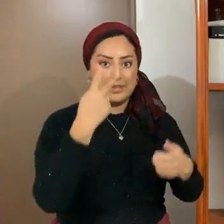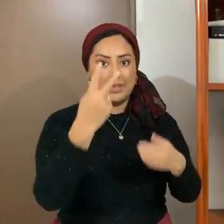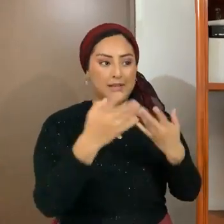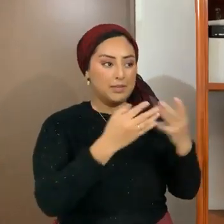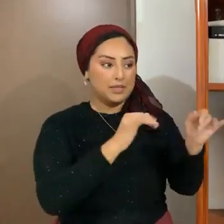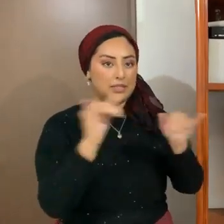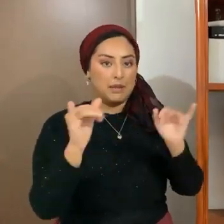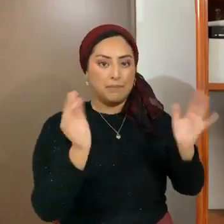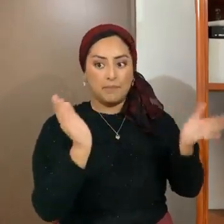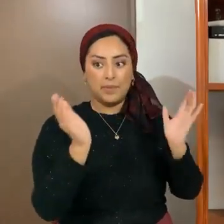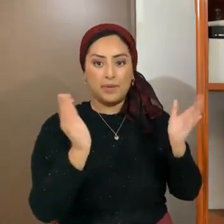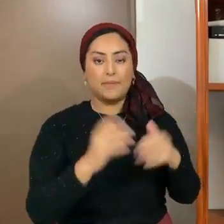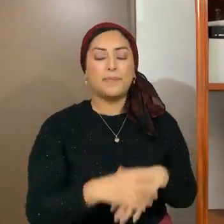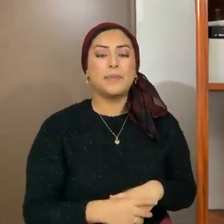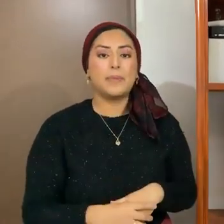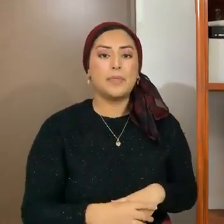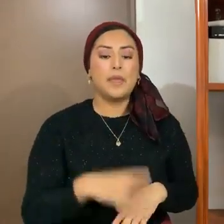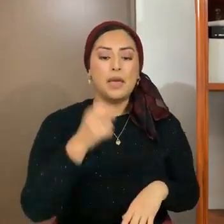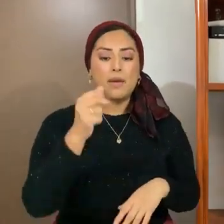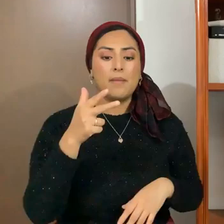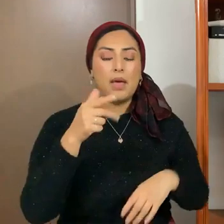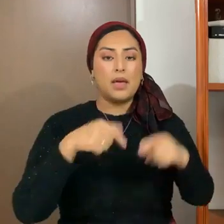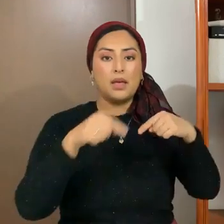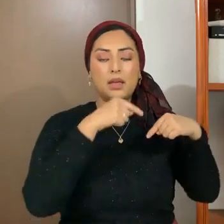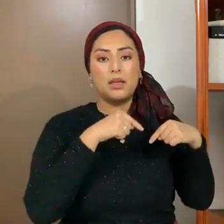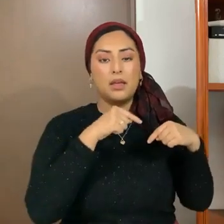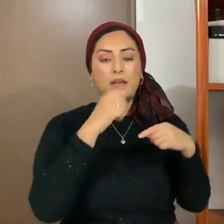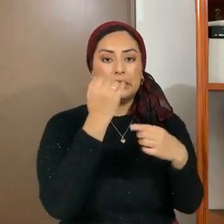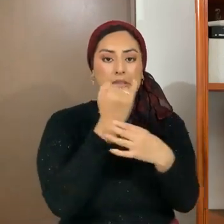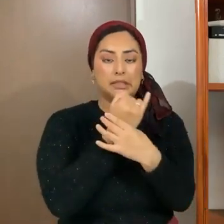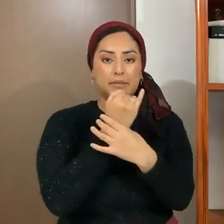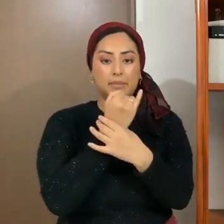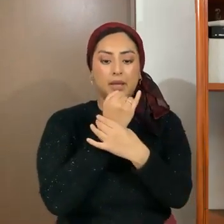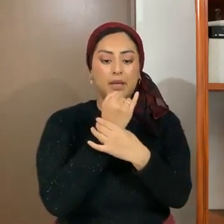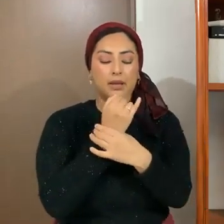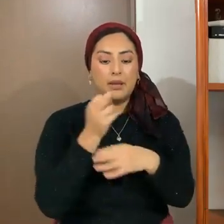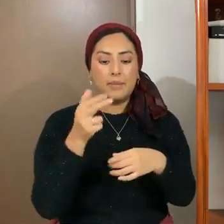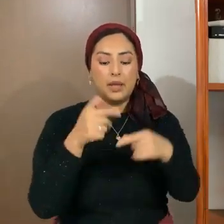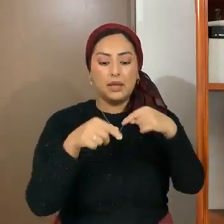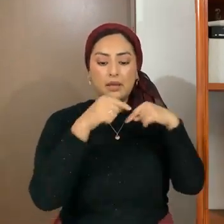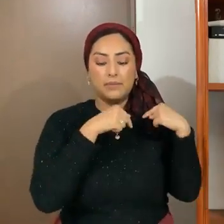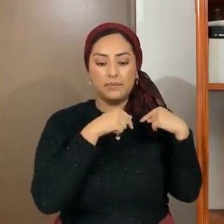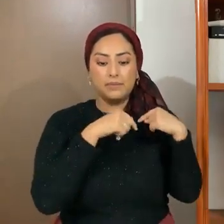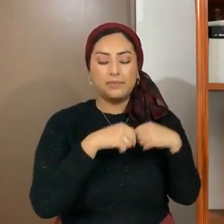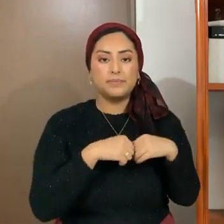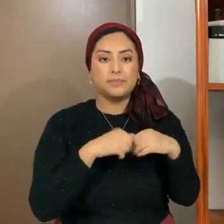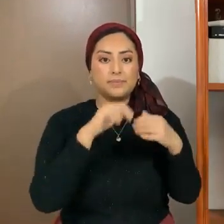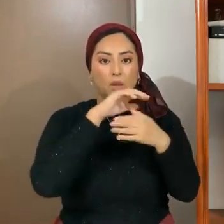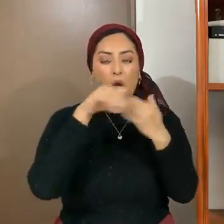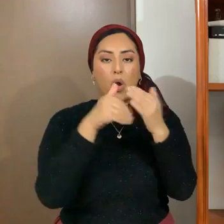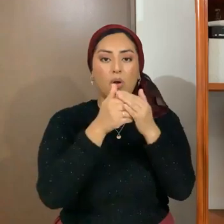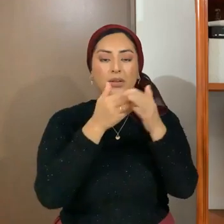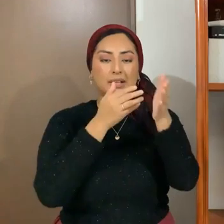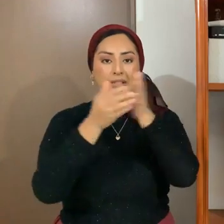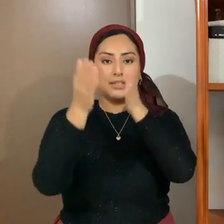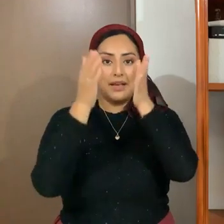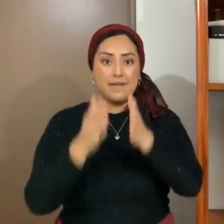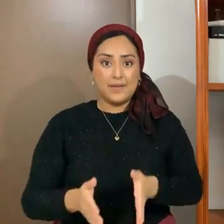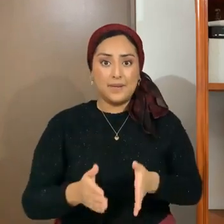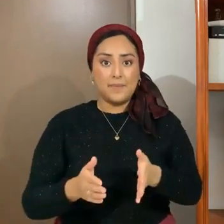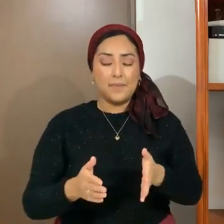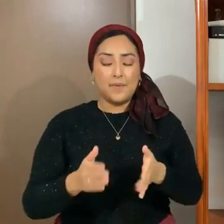Haftará. Regresemos a la primer Haftará, en el caso del profeta Jeremías. Todos los siervos de